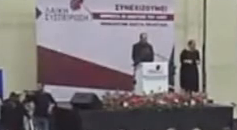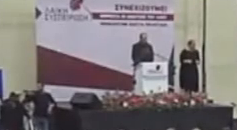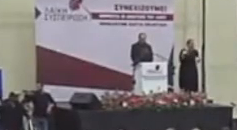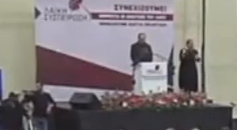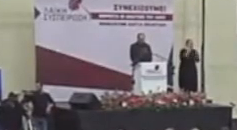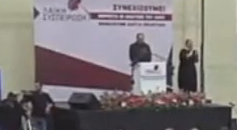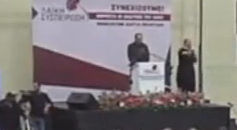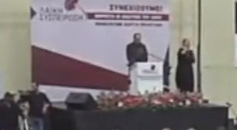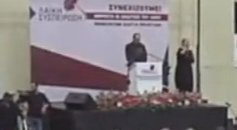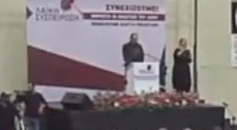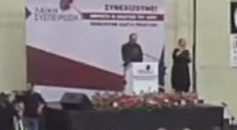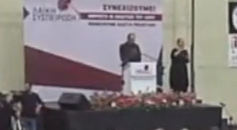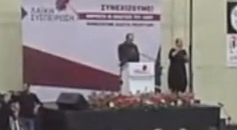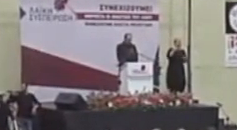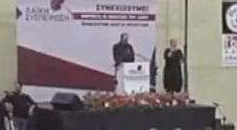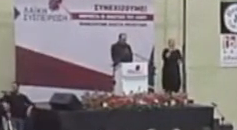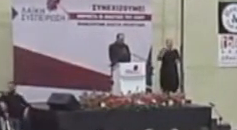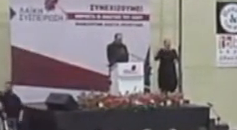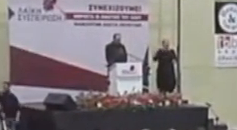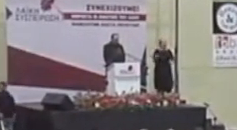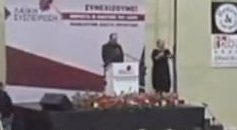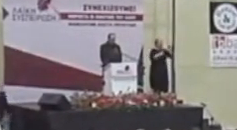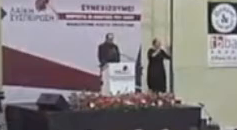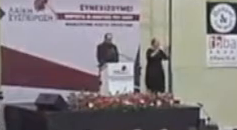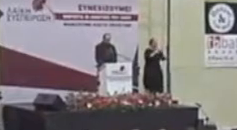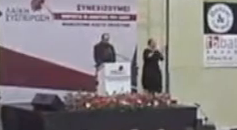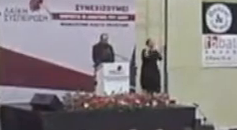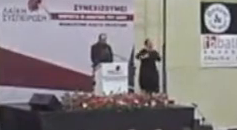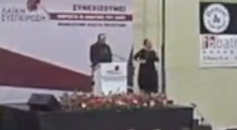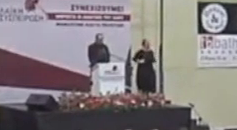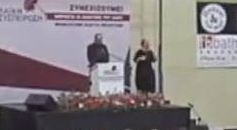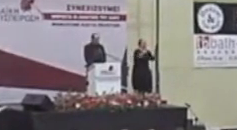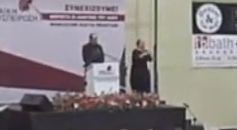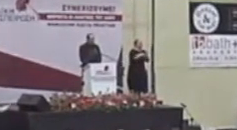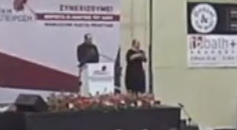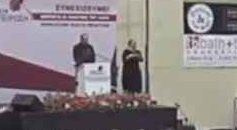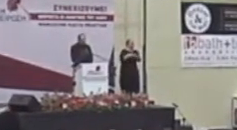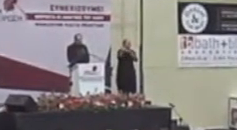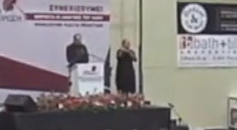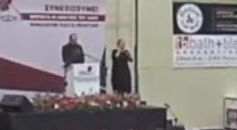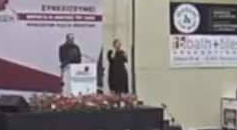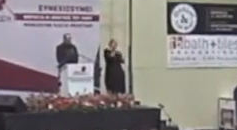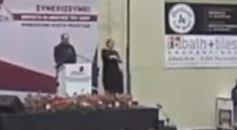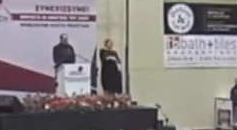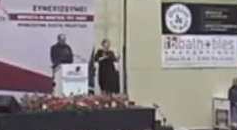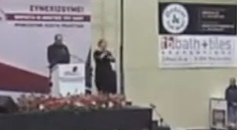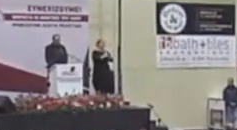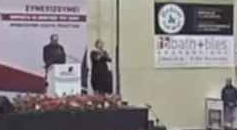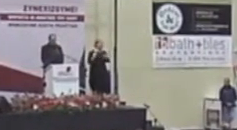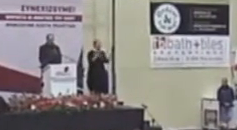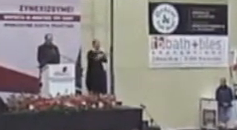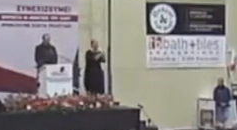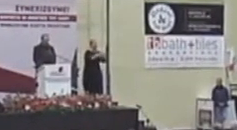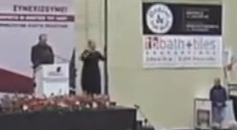κατά πλειοψηφία, αφού σχεδόν όλες οι υπόλοιπες δημοτικές παρατάξεις που το παίζουν ανένταχτη,